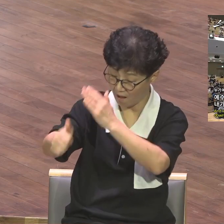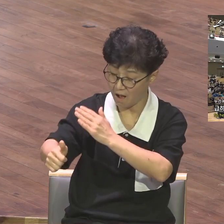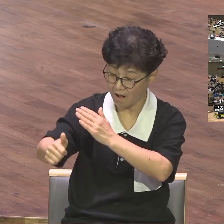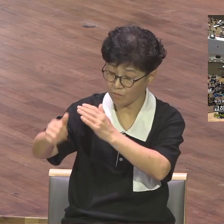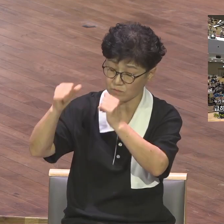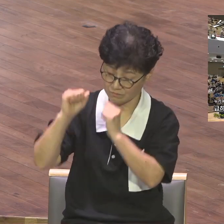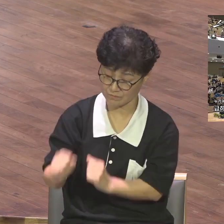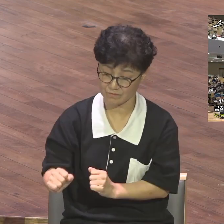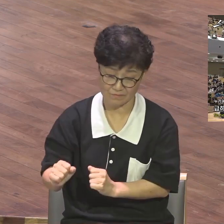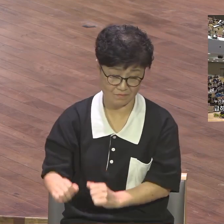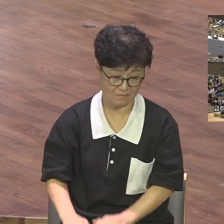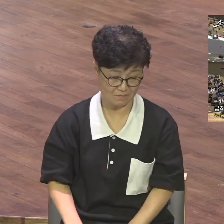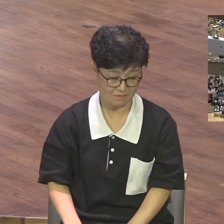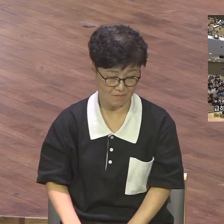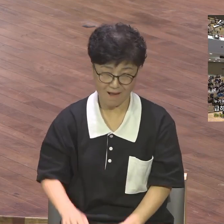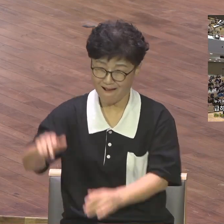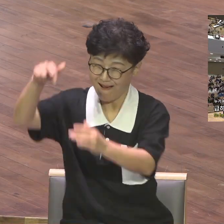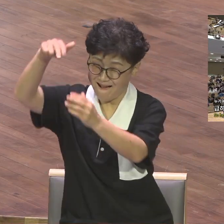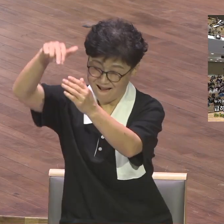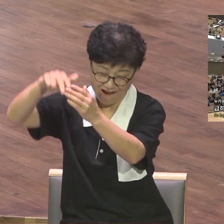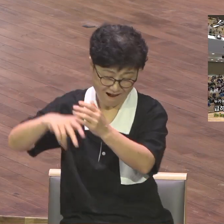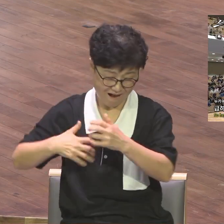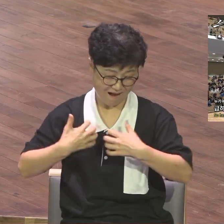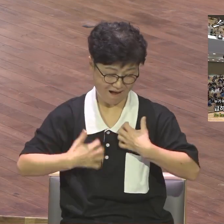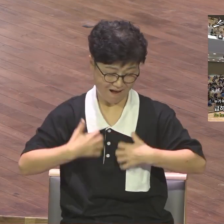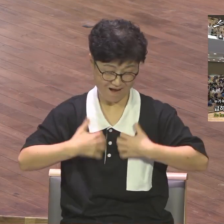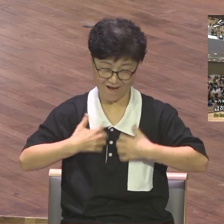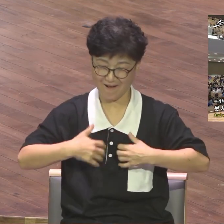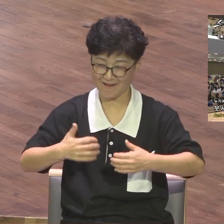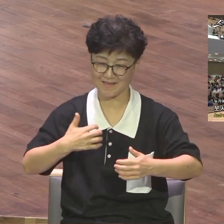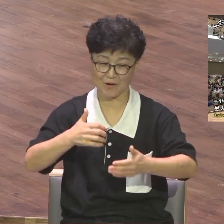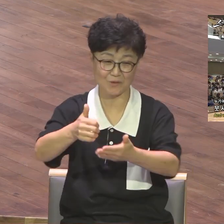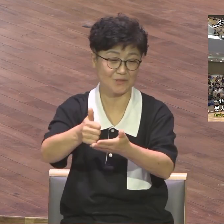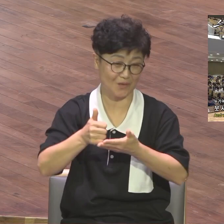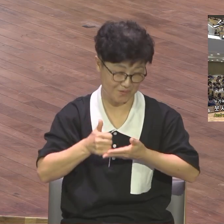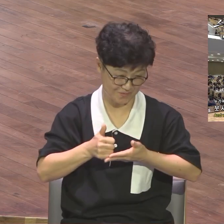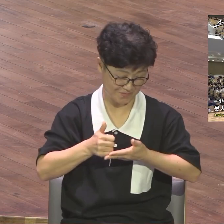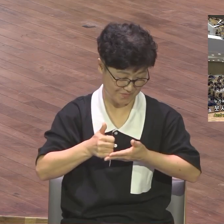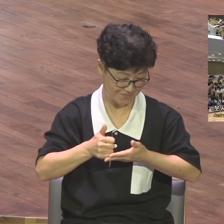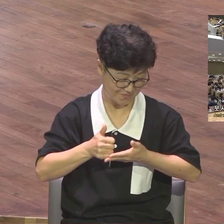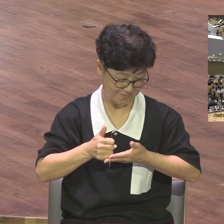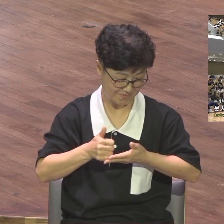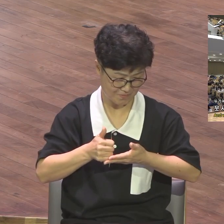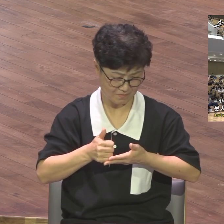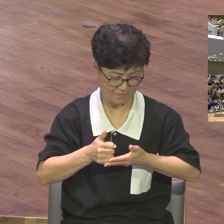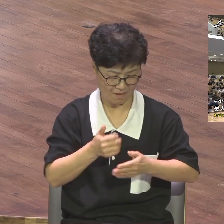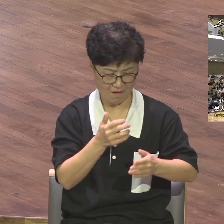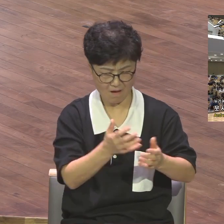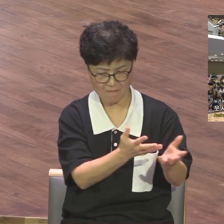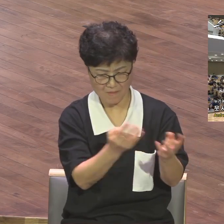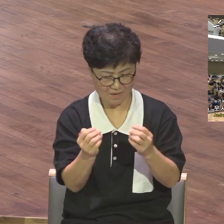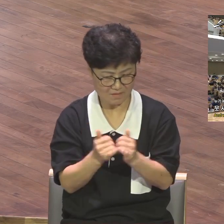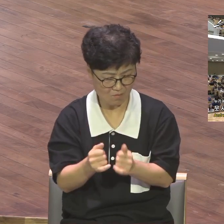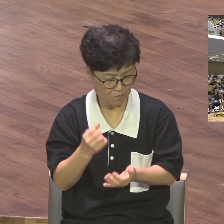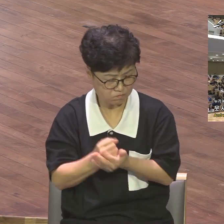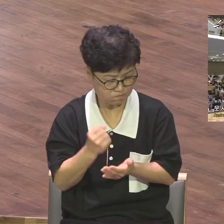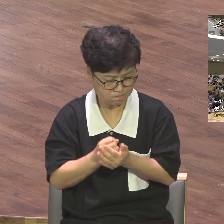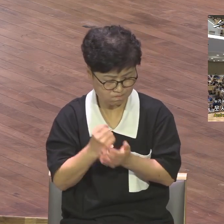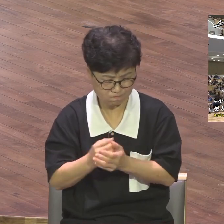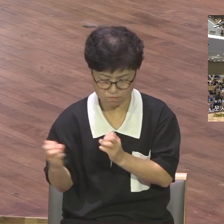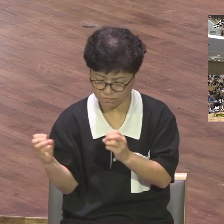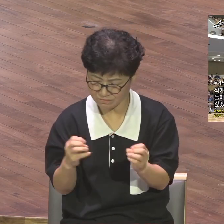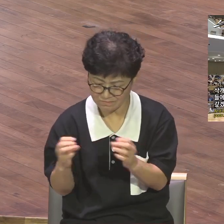하겠다 하시니 급히 내려와 즐거워하며 영접하거늘 무사람이 보고 수군거려 이르되 저가 죄인의 집에